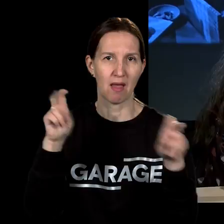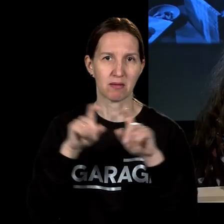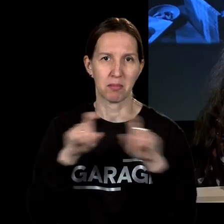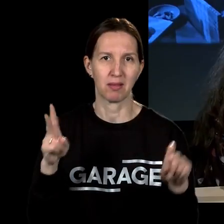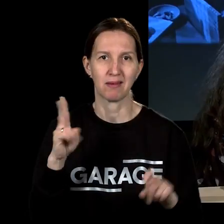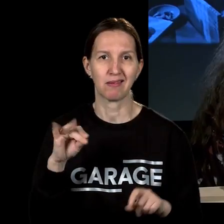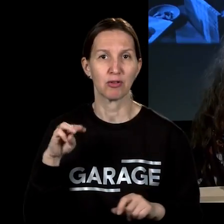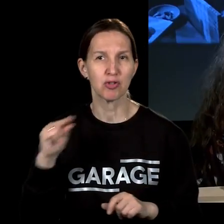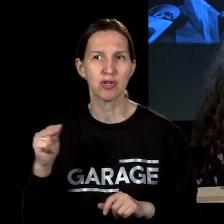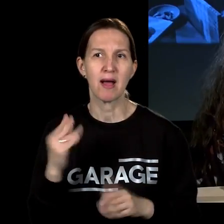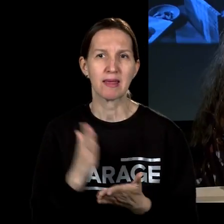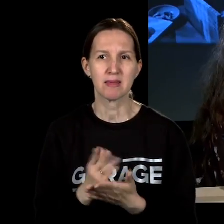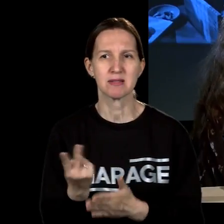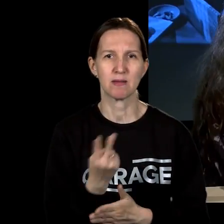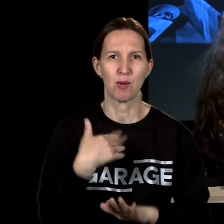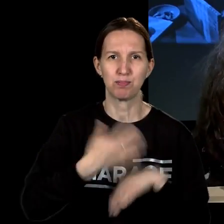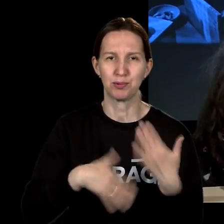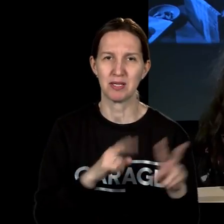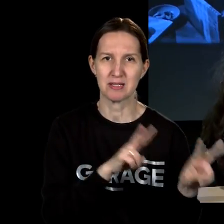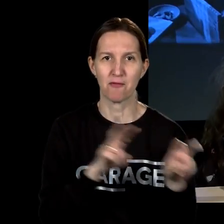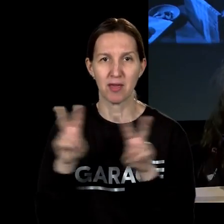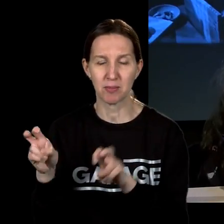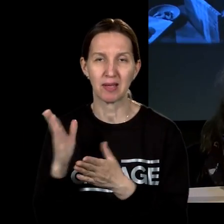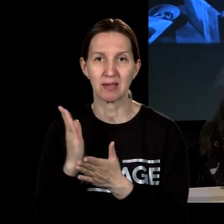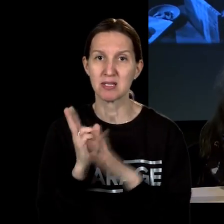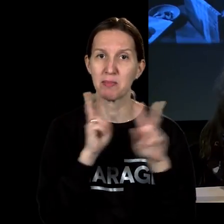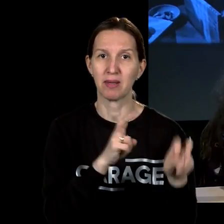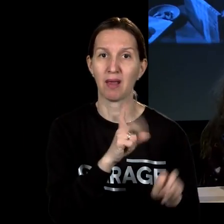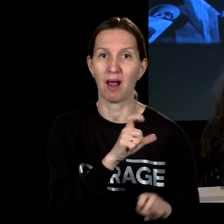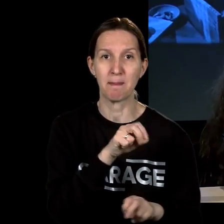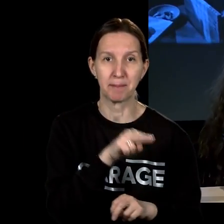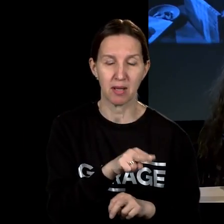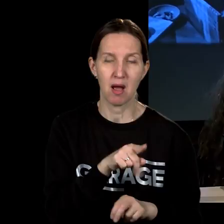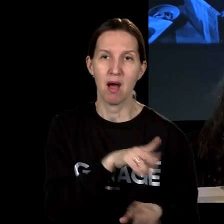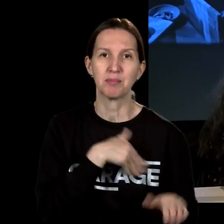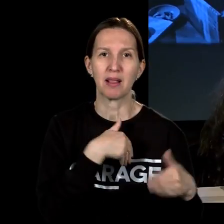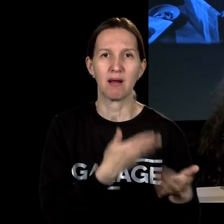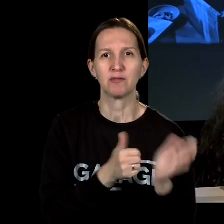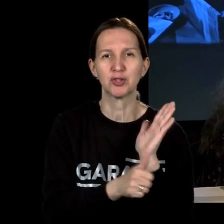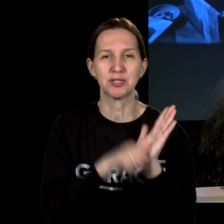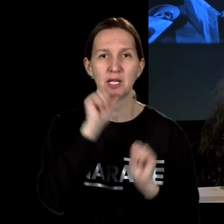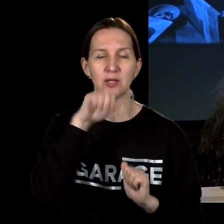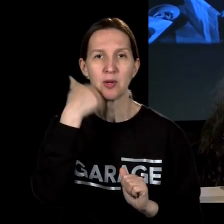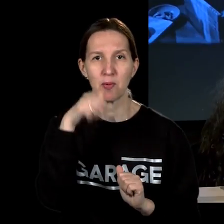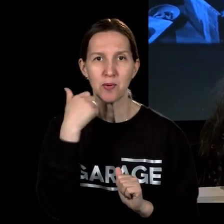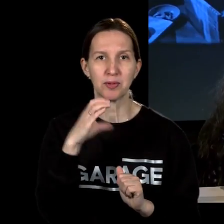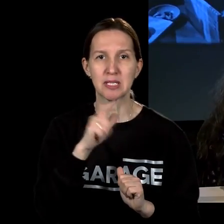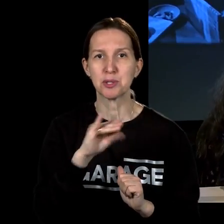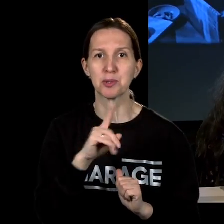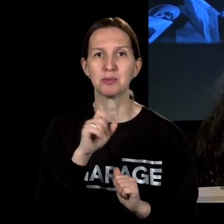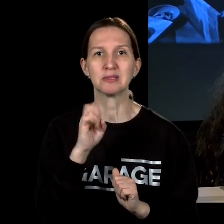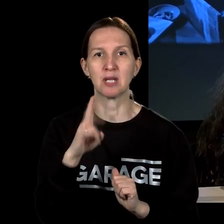ну, там немножко есть путаница с этими терминами, есть понятие кэмп, которое предложила в 60-е годы Сьюзен